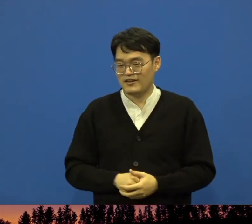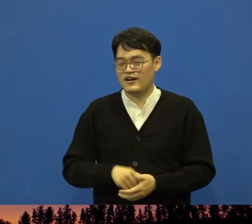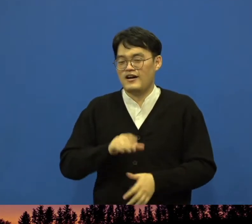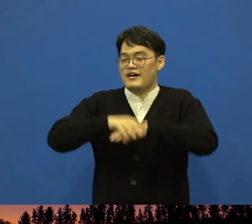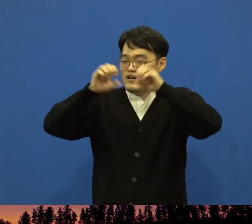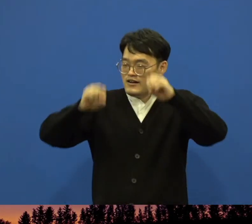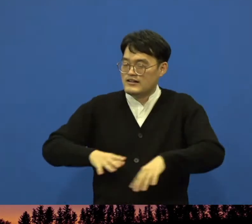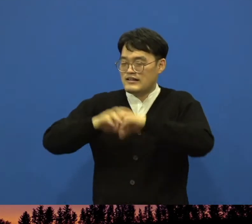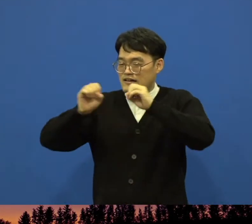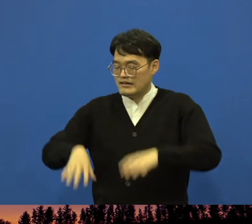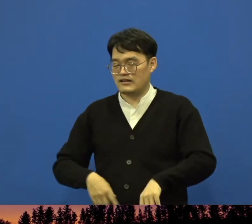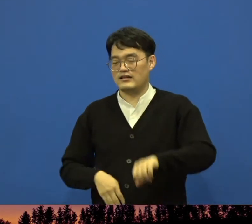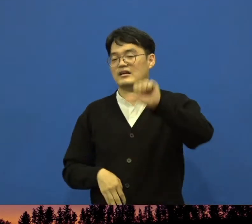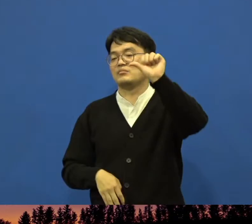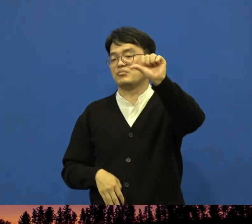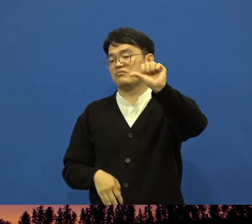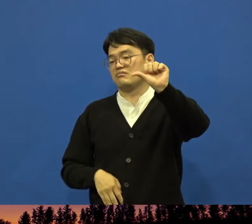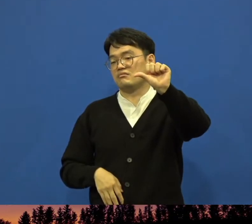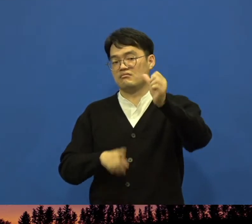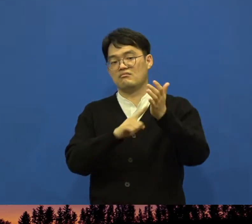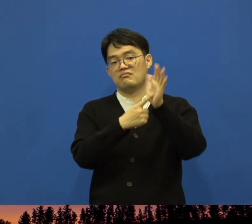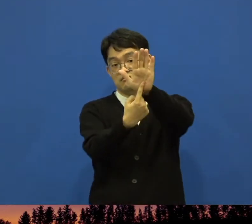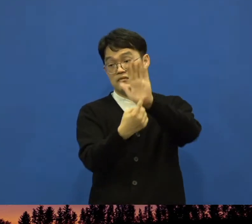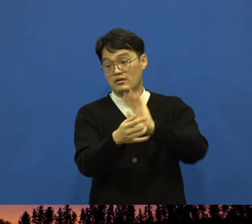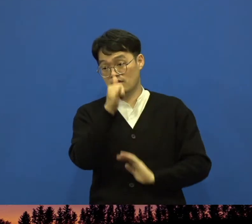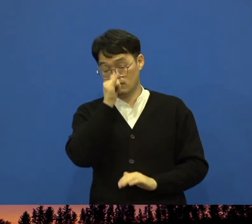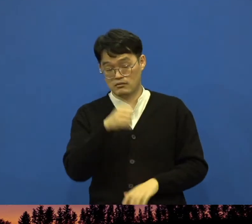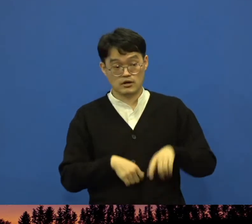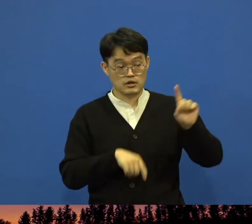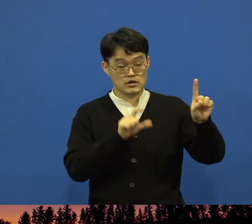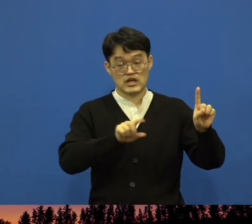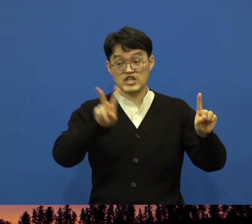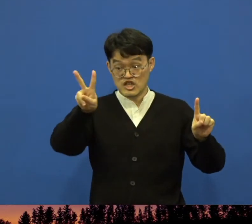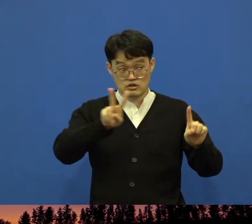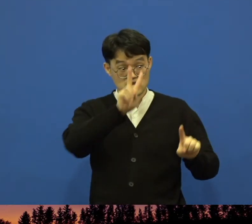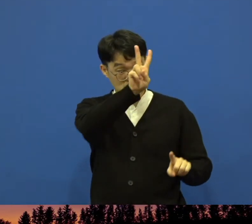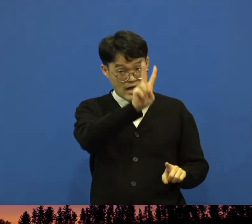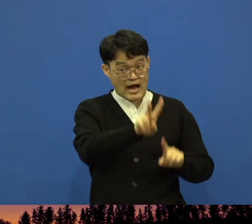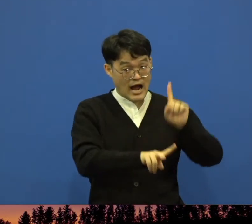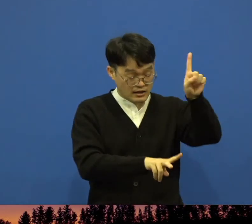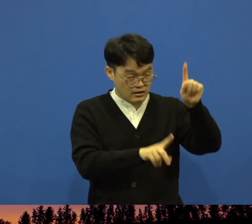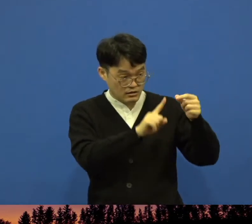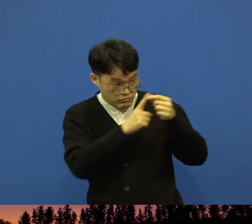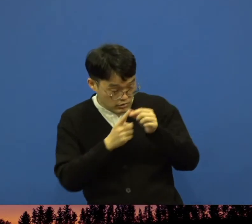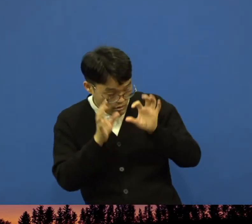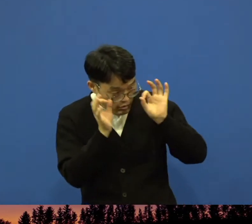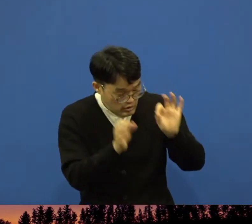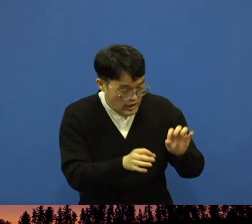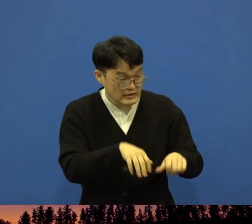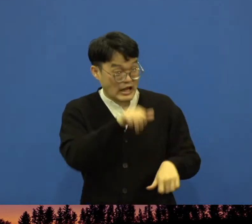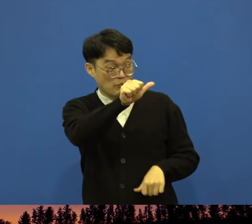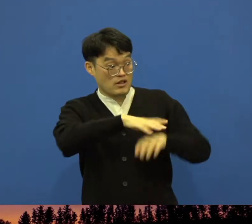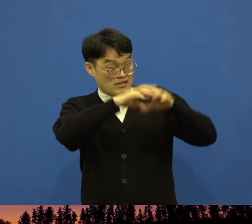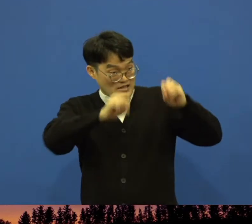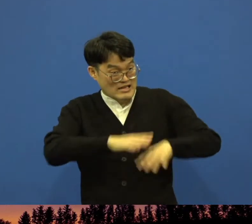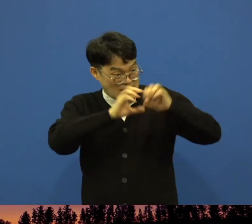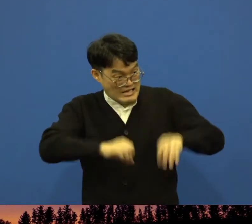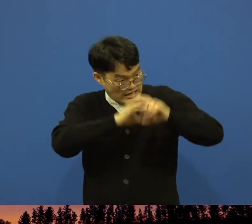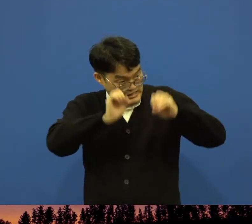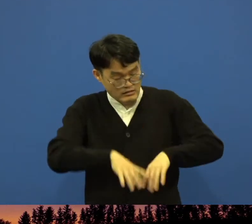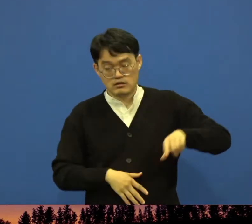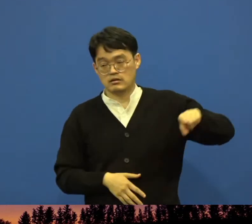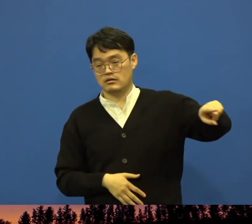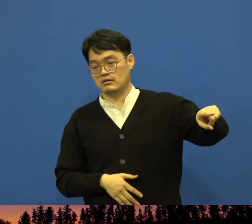헛되다는 게 5번이 나왔어요. 그죠? 한 구절 안에 5번 나온 겁니다. 이 전도서의 핵심 구절이에요.